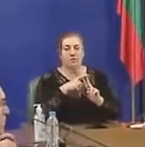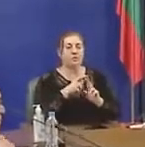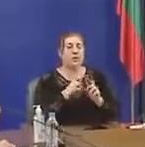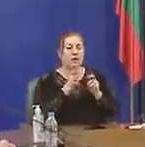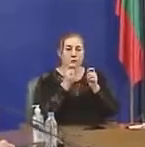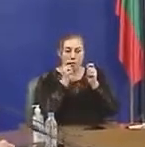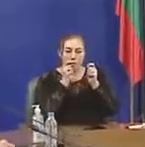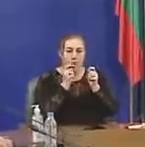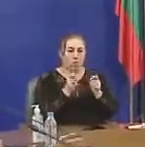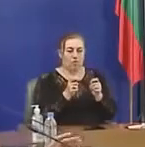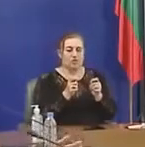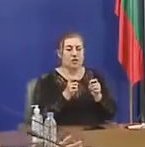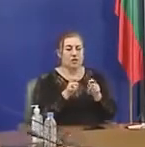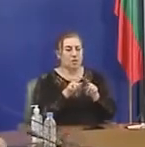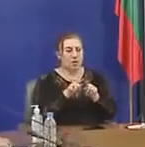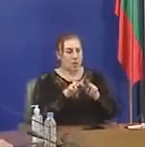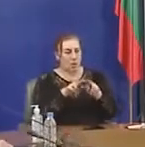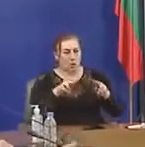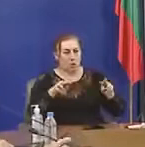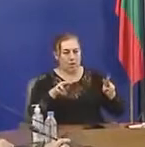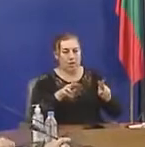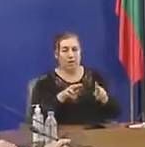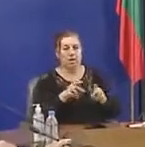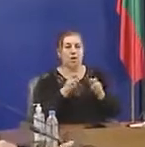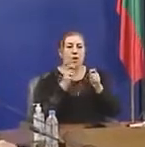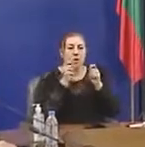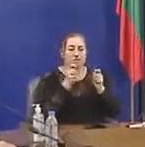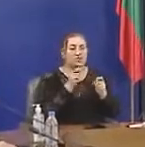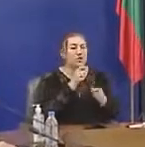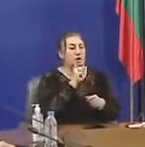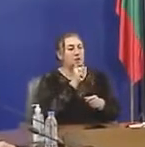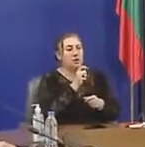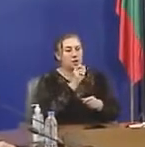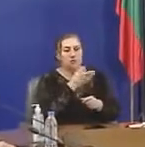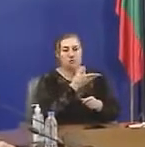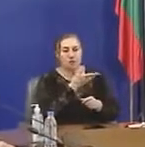Уважаеми колеги, уважаеми журналисти,